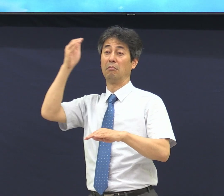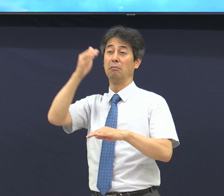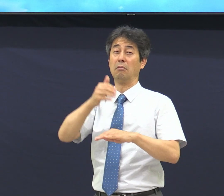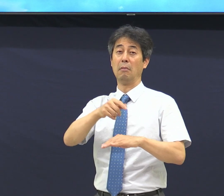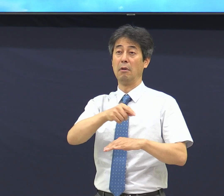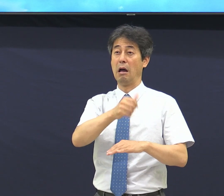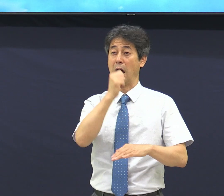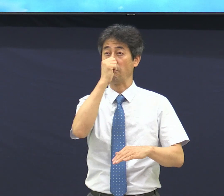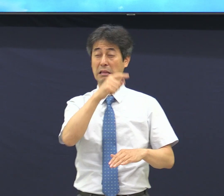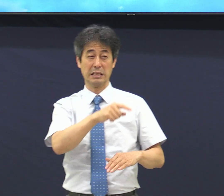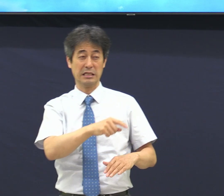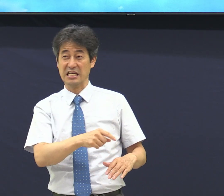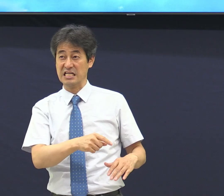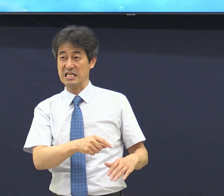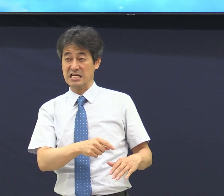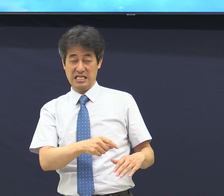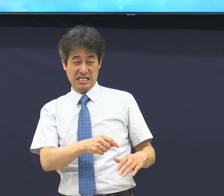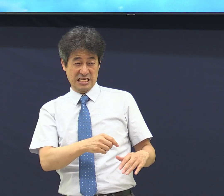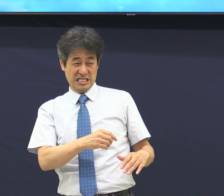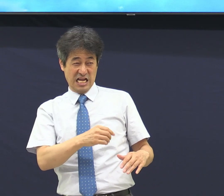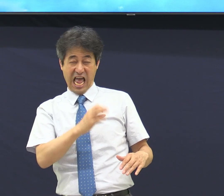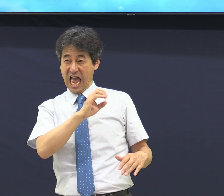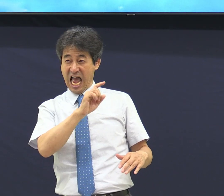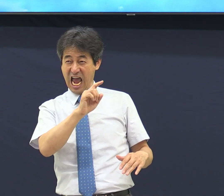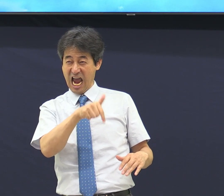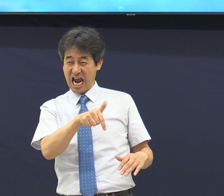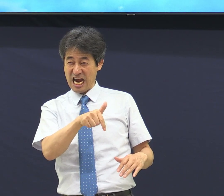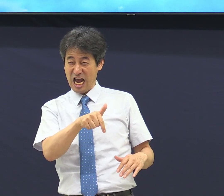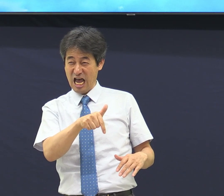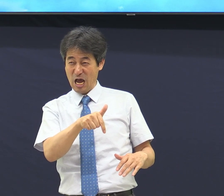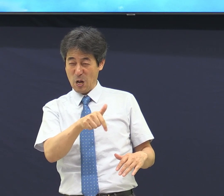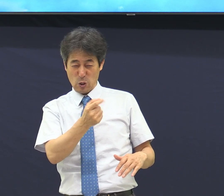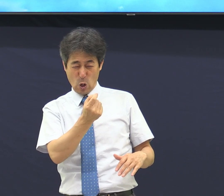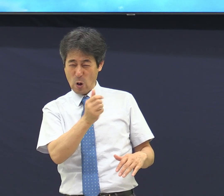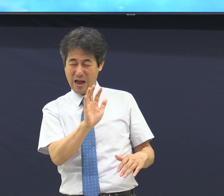들으며 눈물을 흘리고 통곡하고 기도했을 때